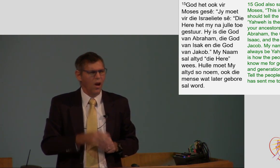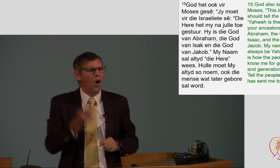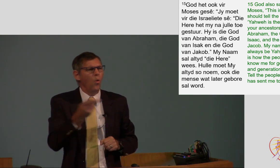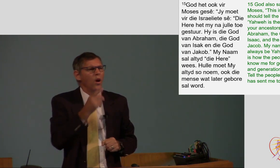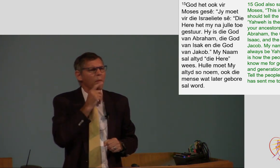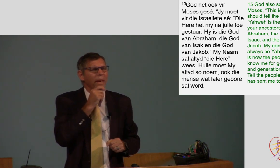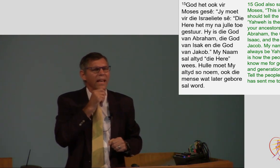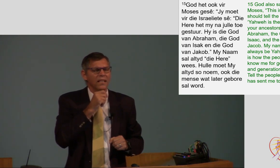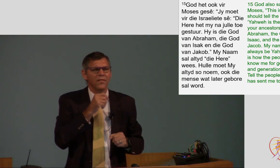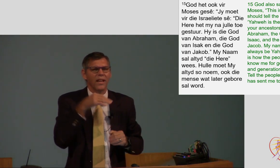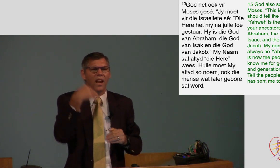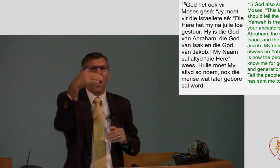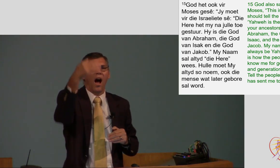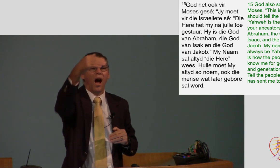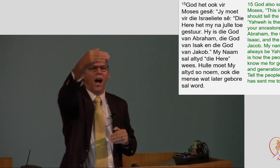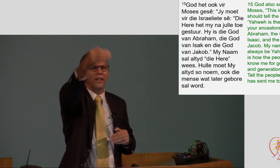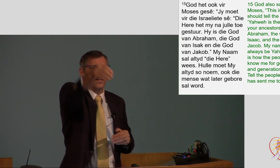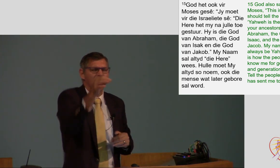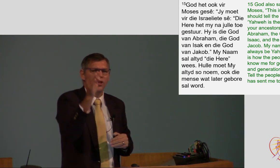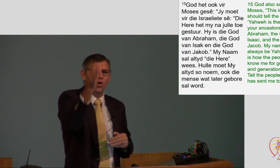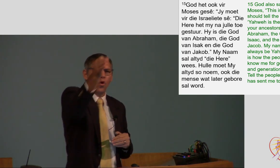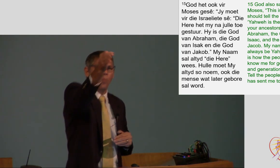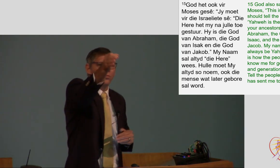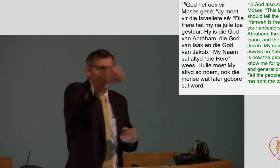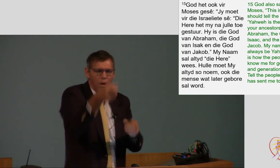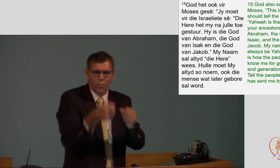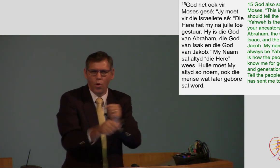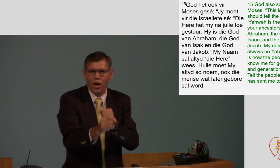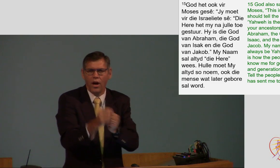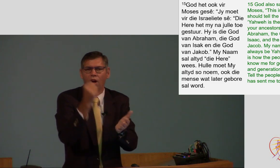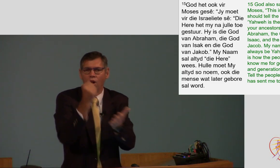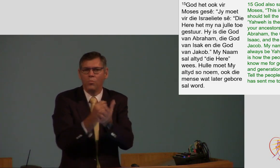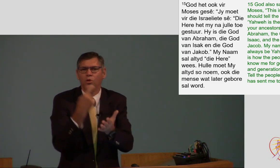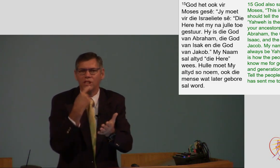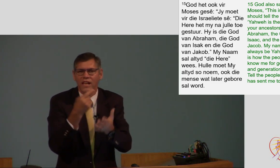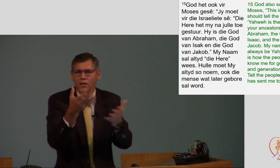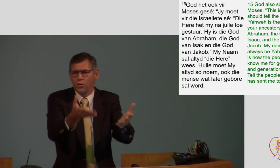Ook mense wat later in die toekoms gebore moet sê so.